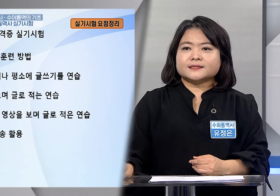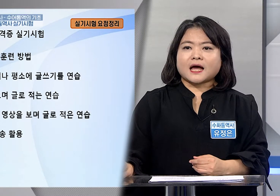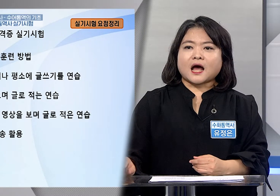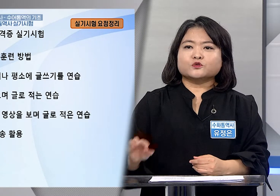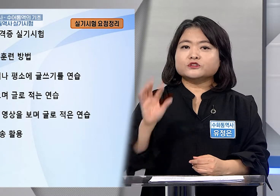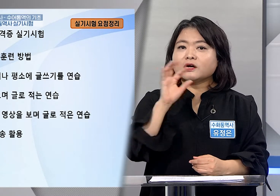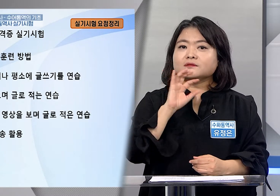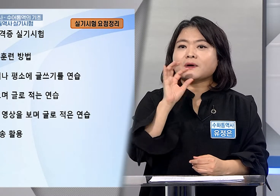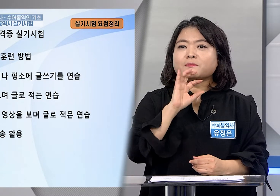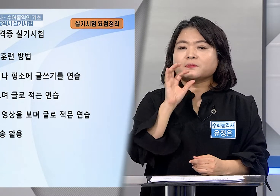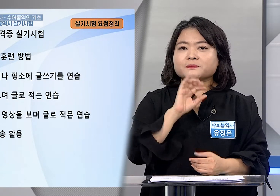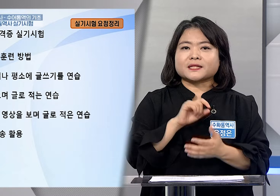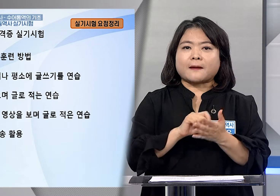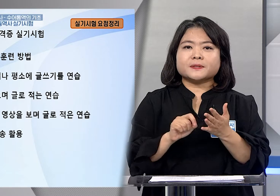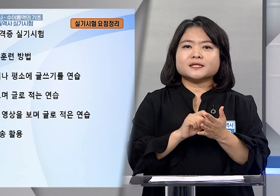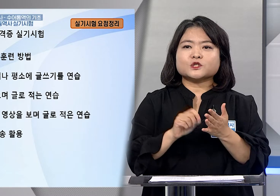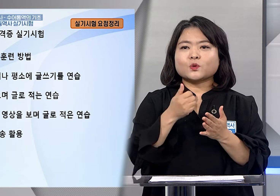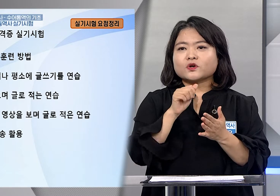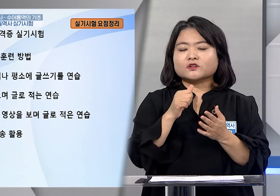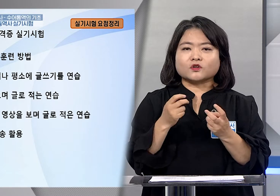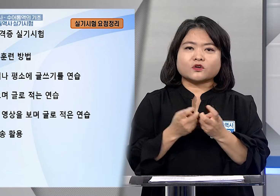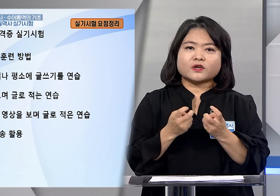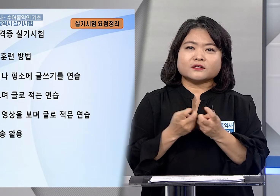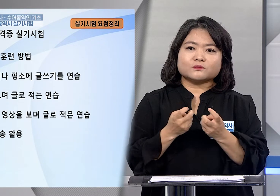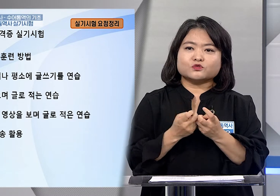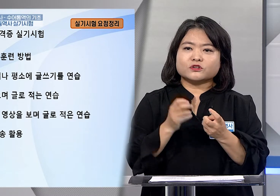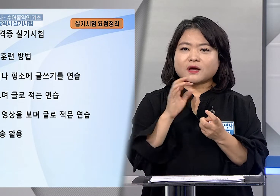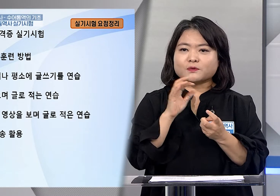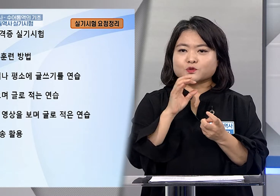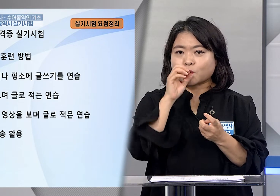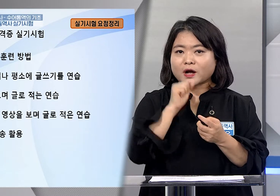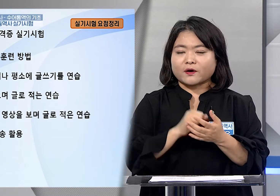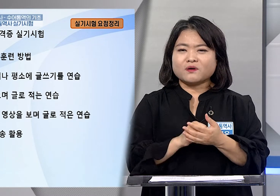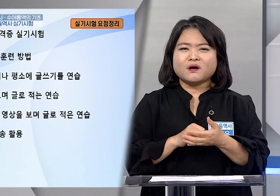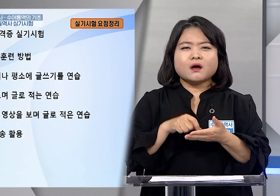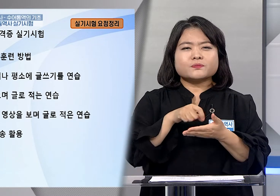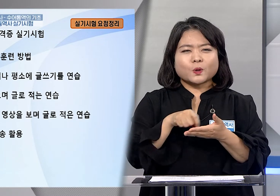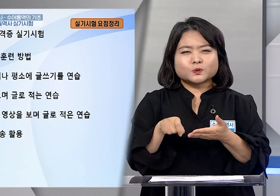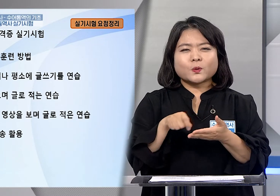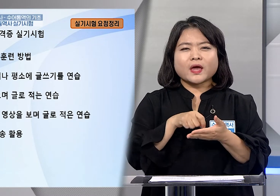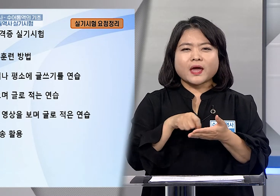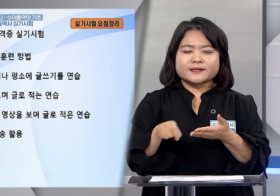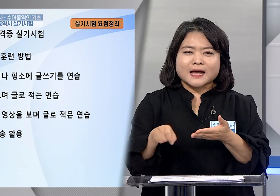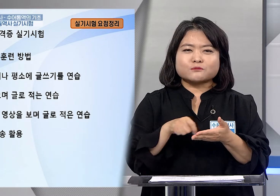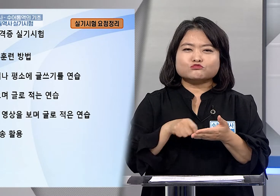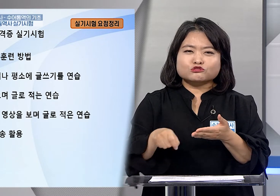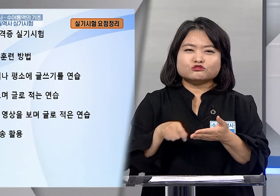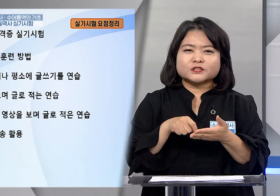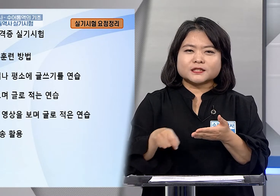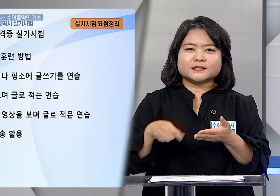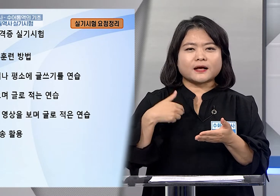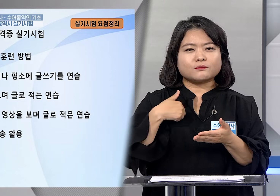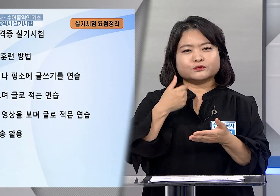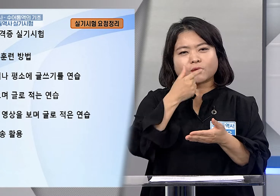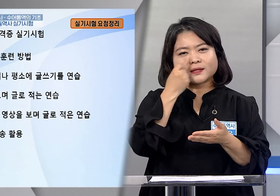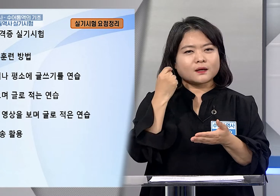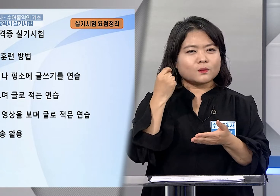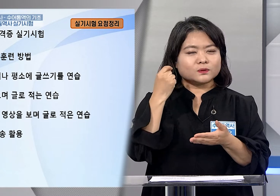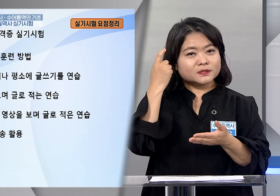자, 훈련 방법입니다. 필기 통역을 어떻게 그러면 훈련하면 좋을까요? 평소에 작문이 내가 부족하다고